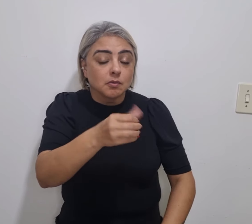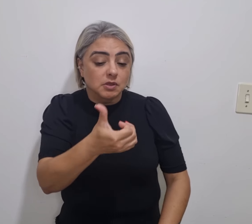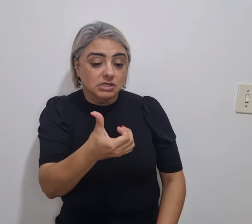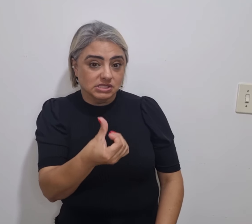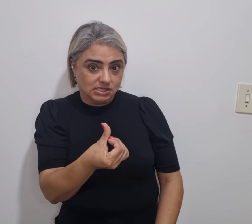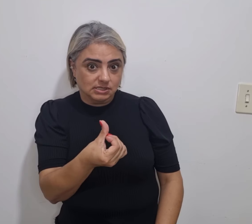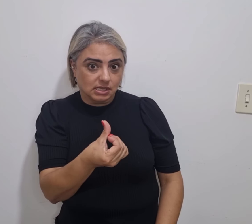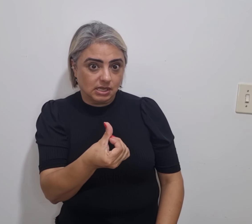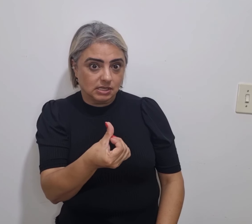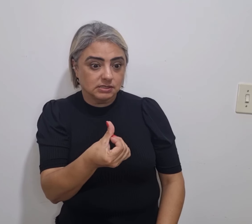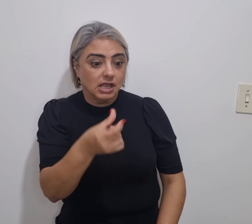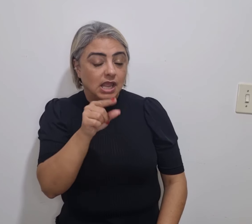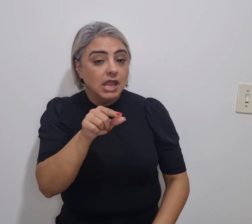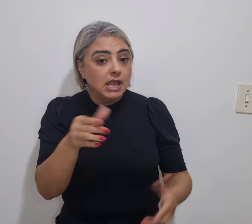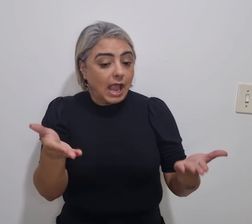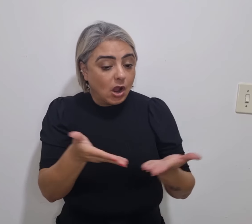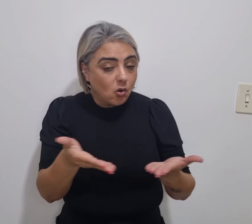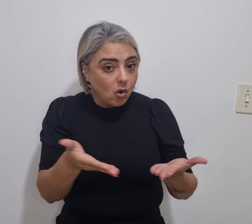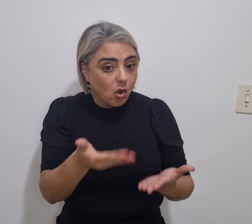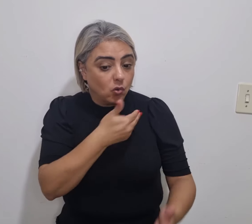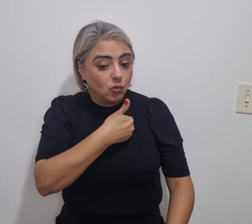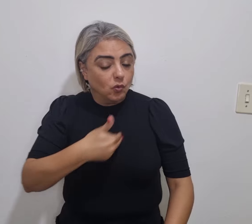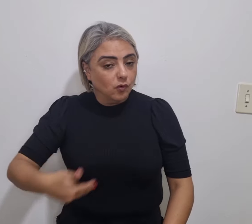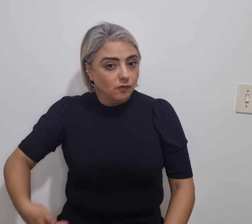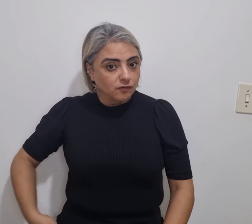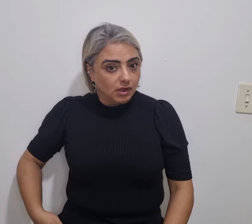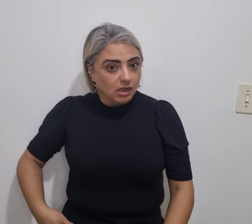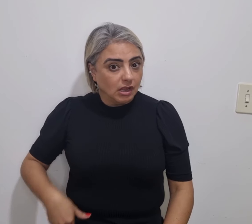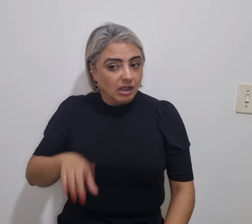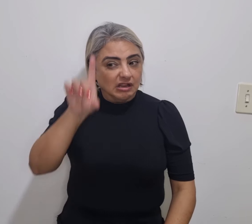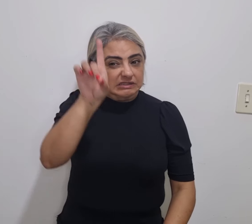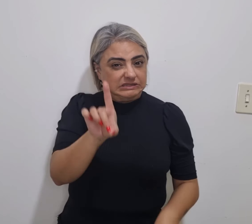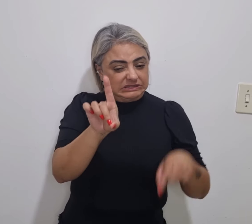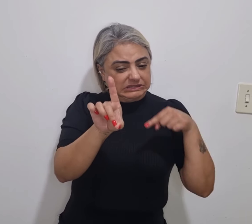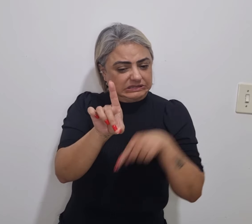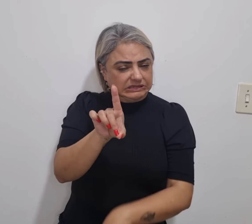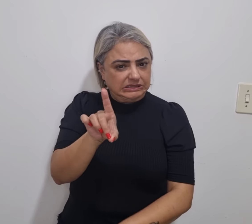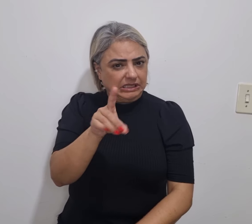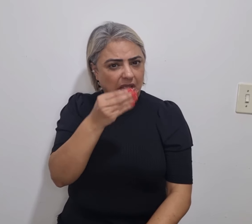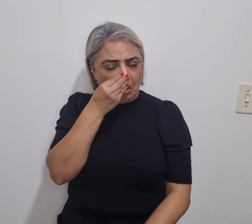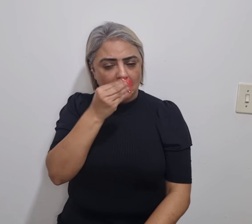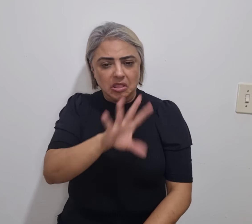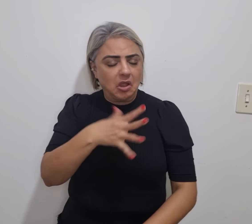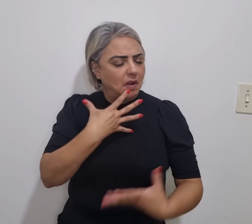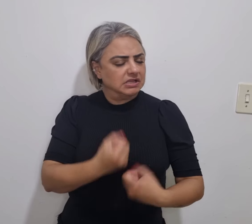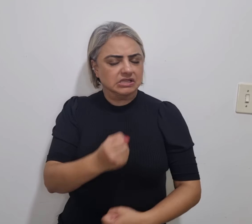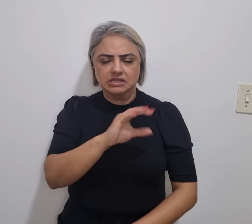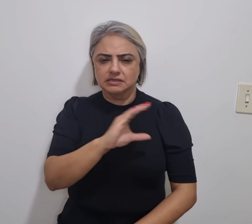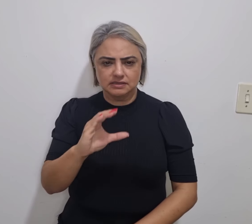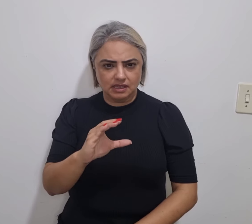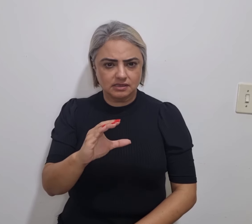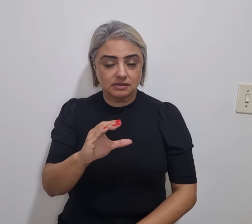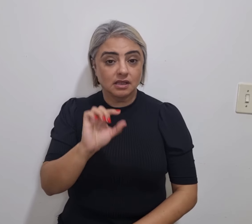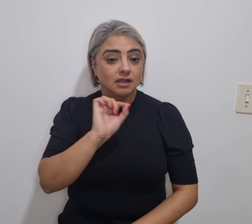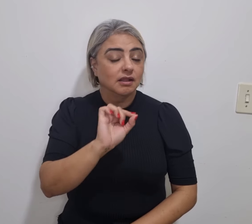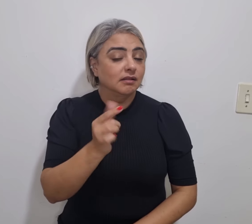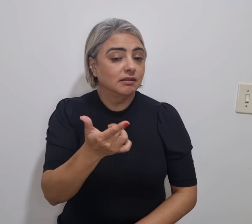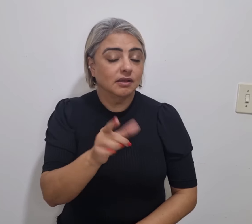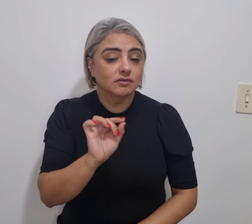2016 e o atual governo de extrema-direita e negacionista da ciência, não só indica